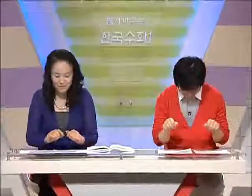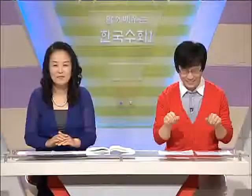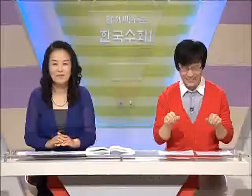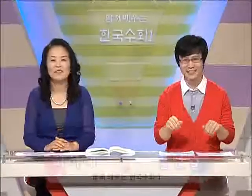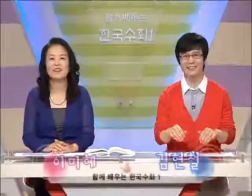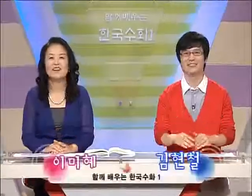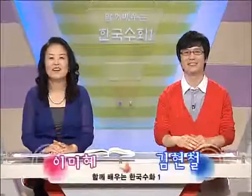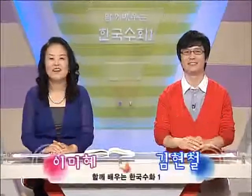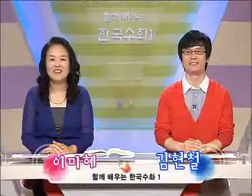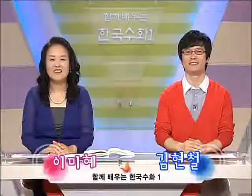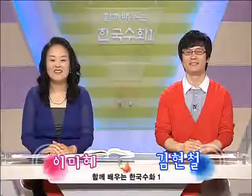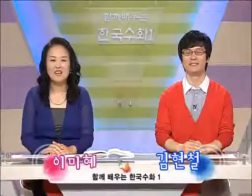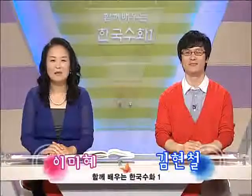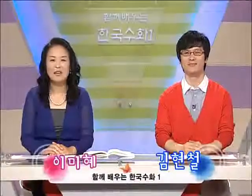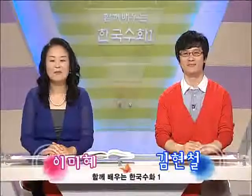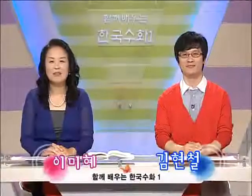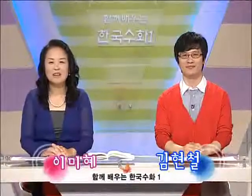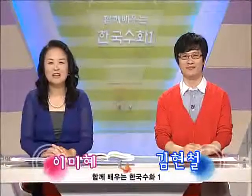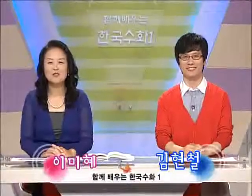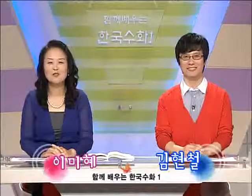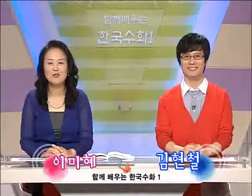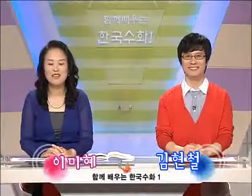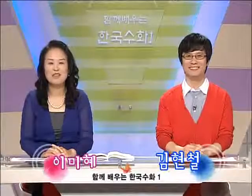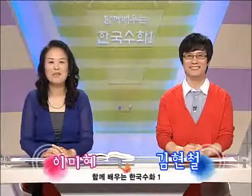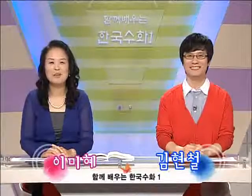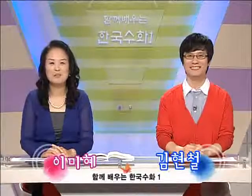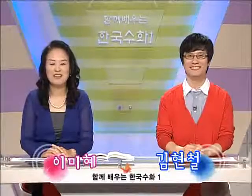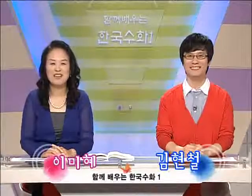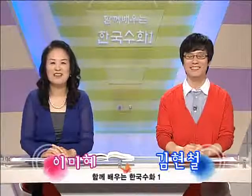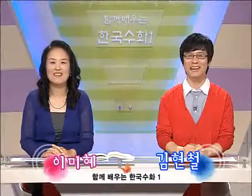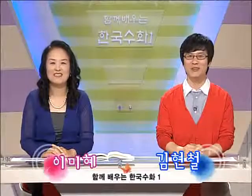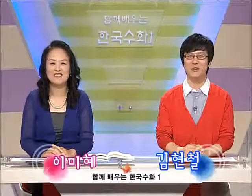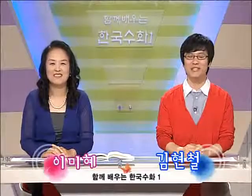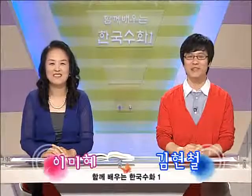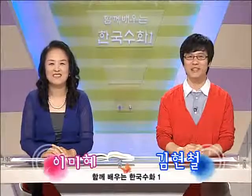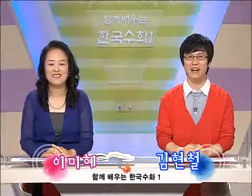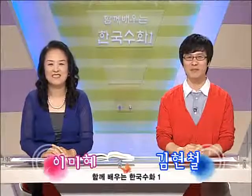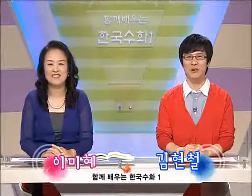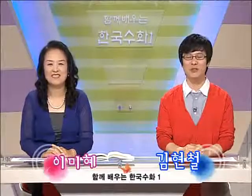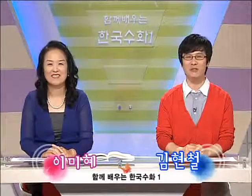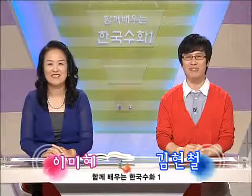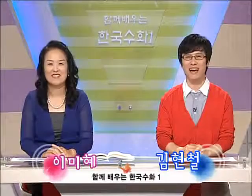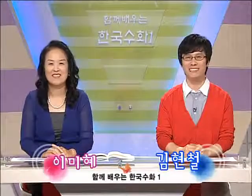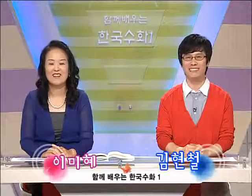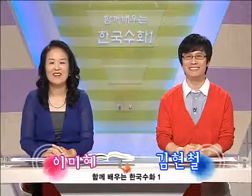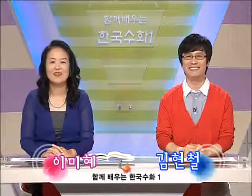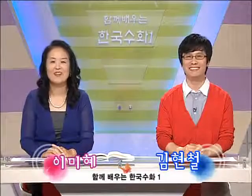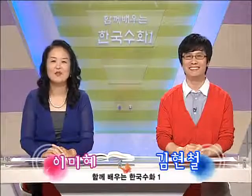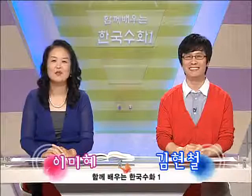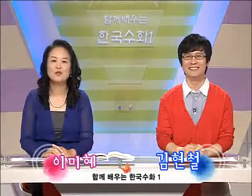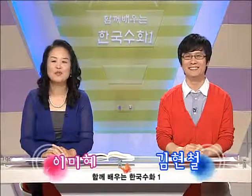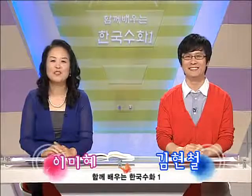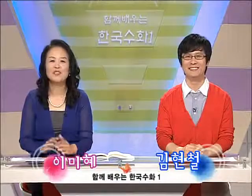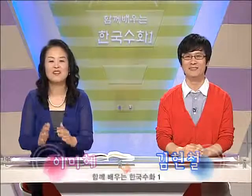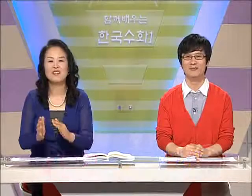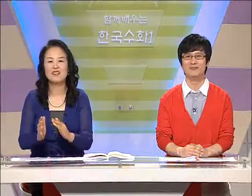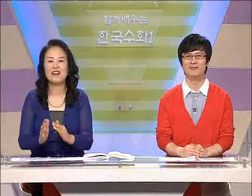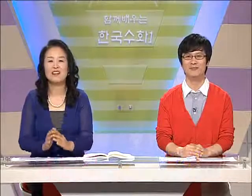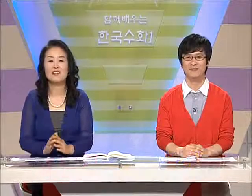한국수화엘 안녕하세요. 함께 배우는 한국수화엘 이미혜입니다. 안녕하십니까. 김현철입니다. 네. 요즘은 지역에서 각기